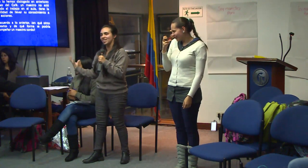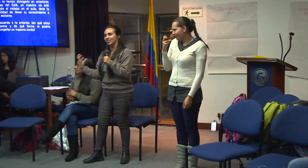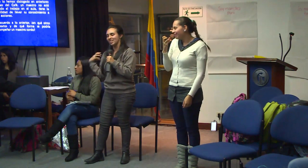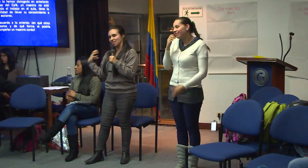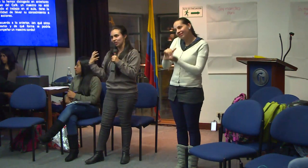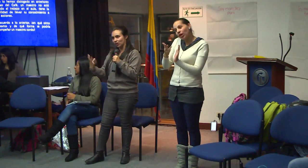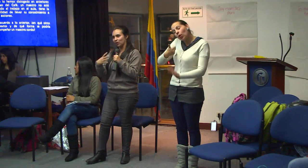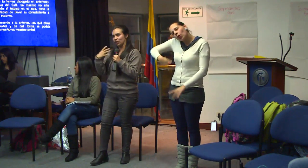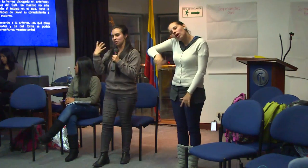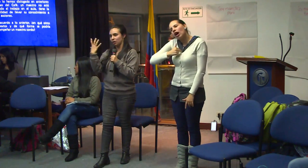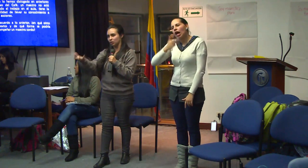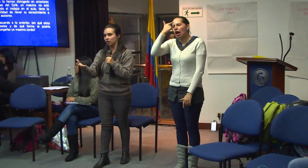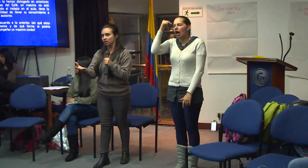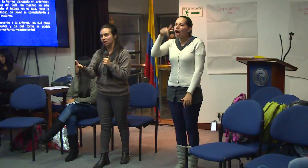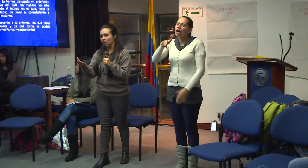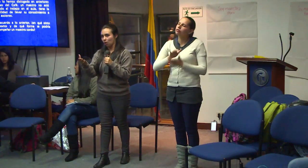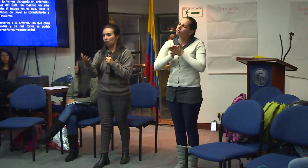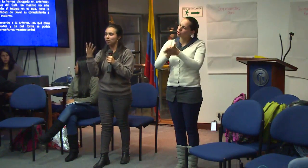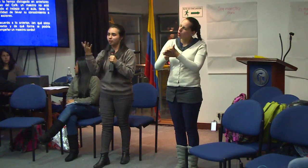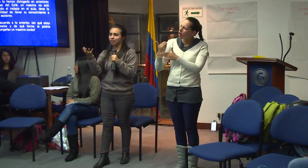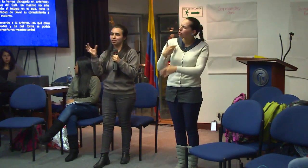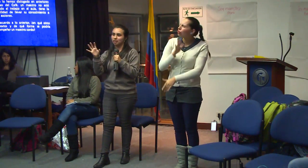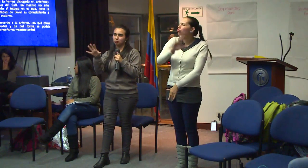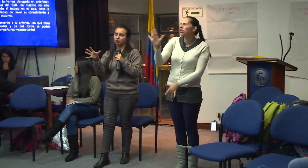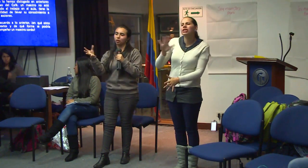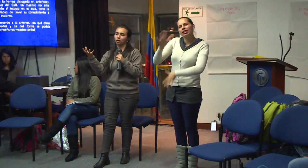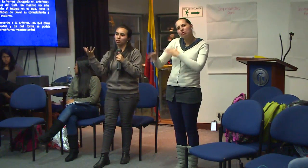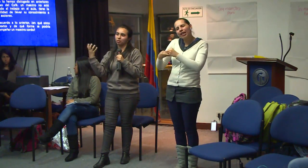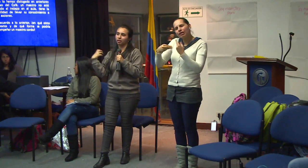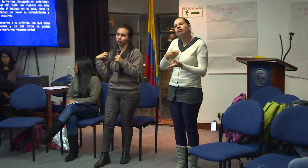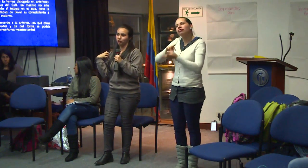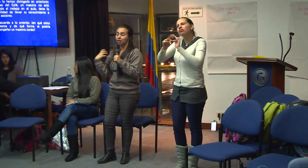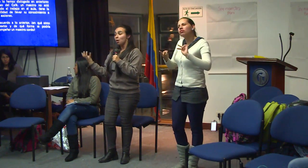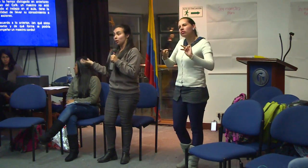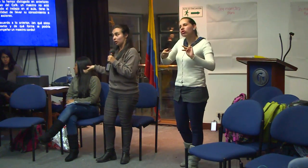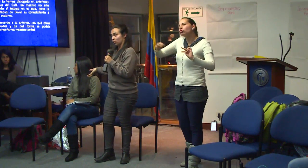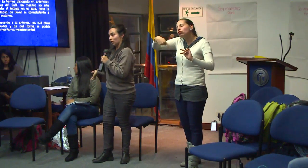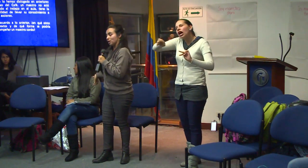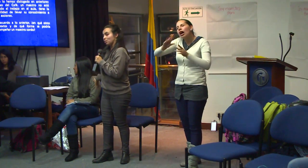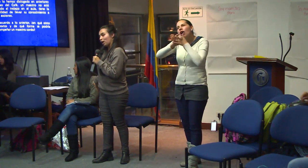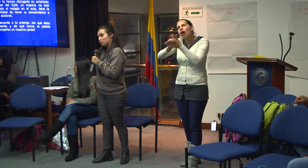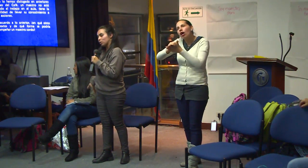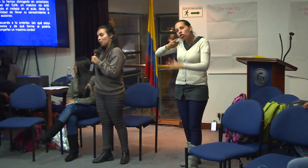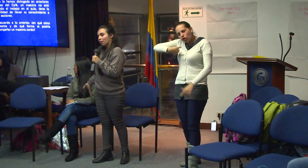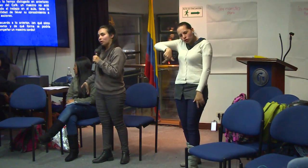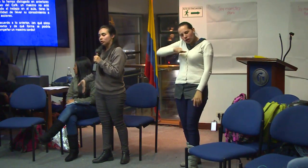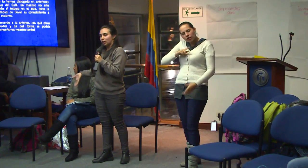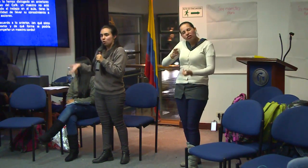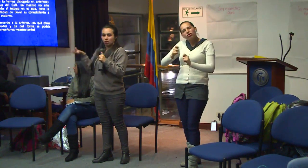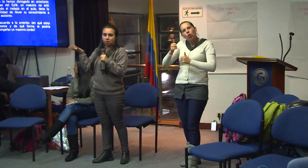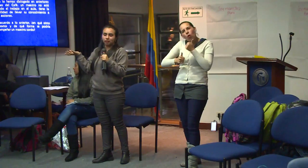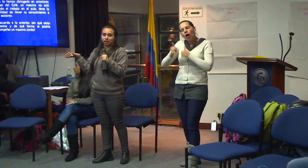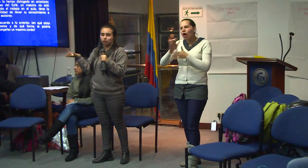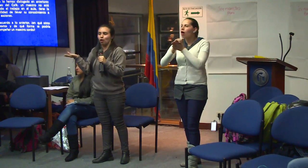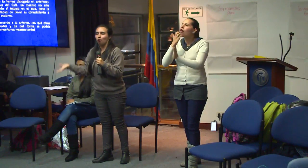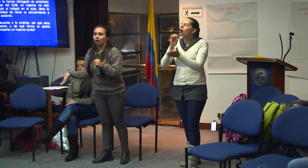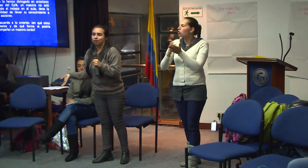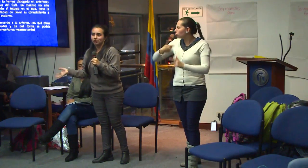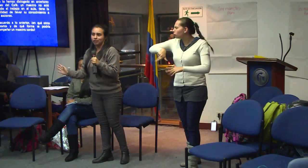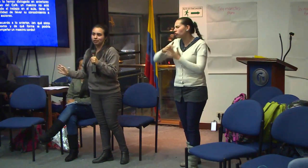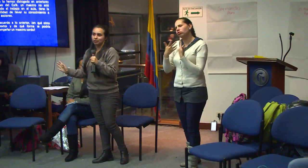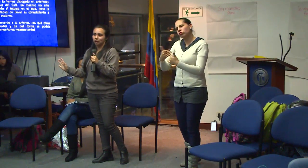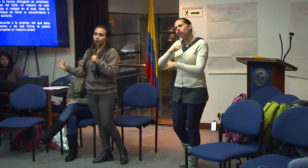si nosotras nos estamos pensando en esas metodologías para ustedes, ¿cuáles van a ser esas metodologías para nosotros? Porque nosotras esperamos un día una invitación a